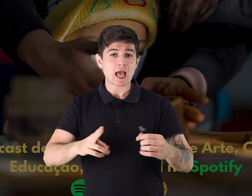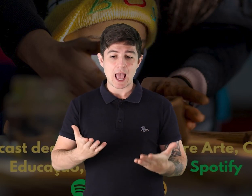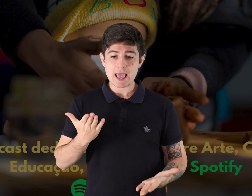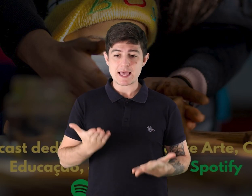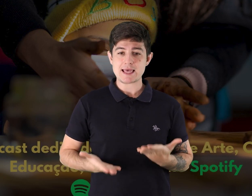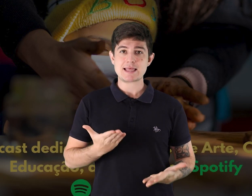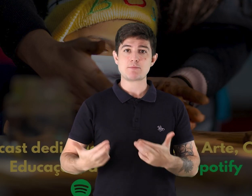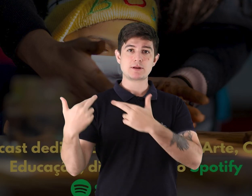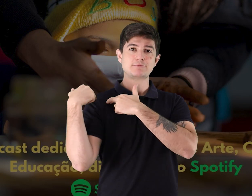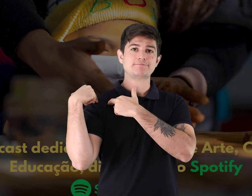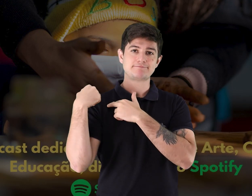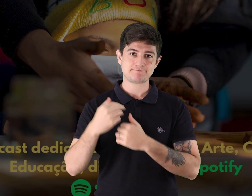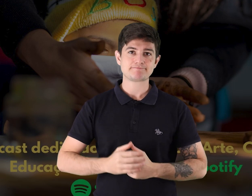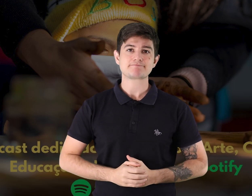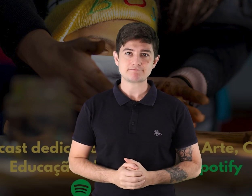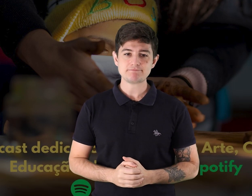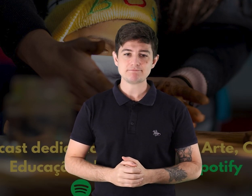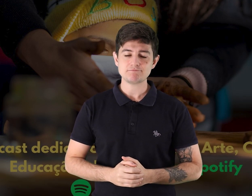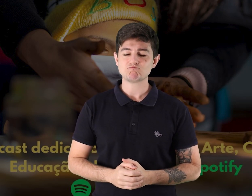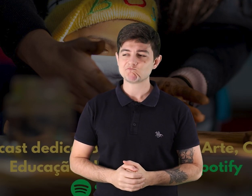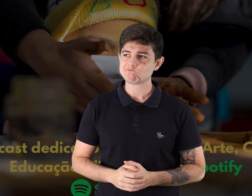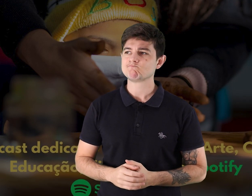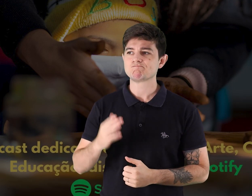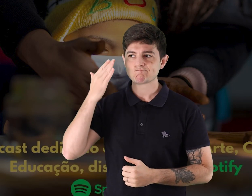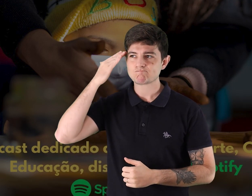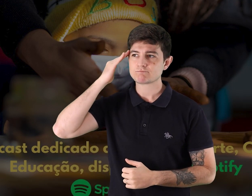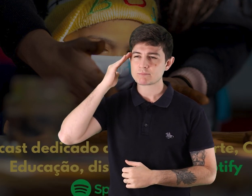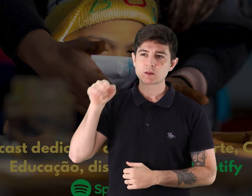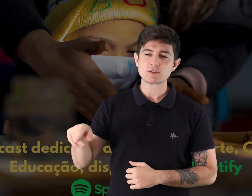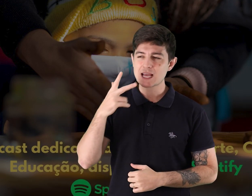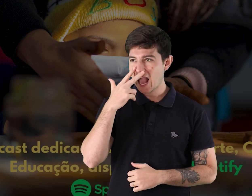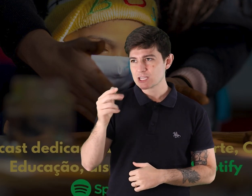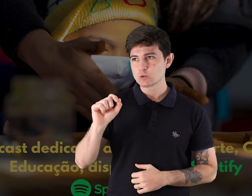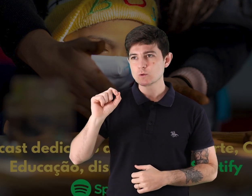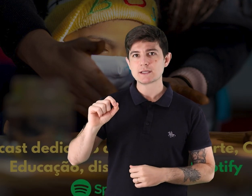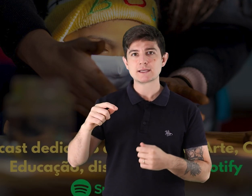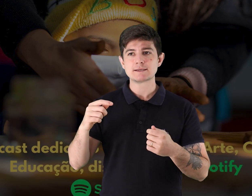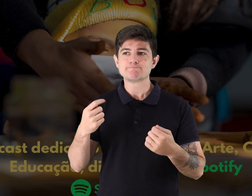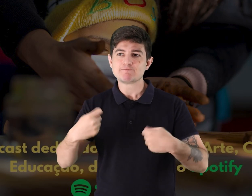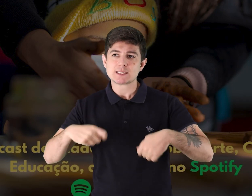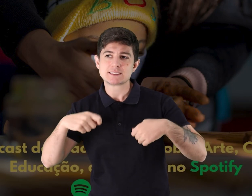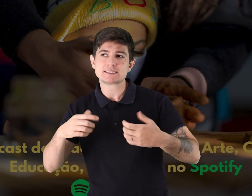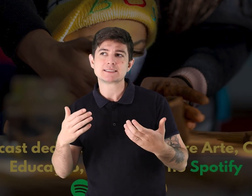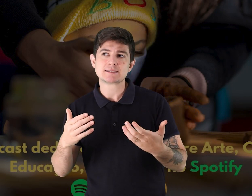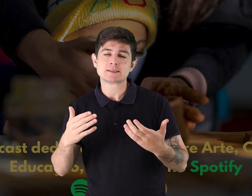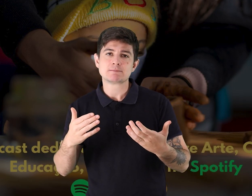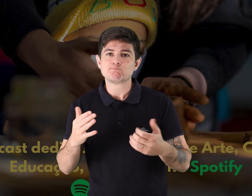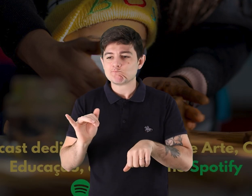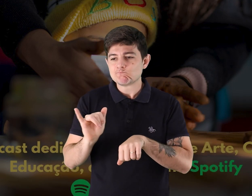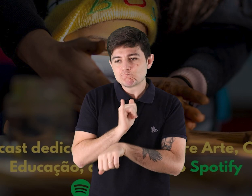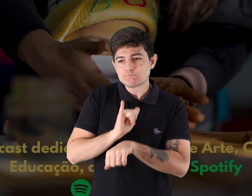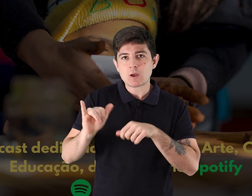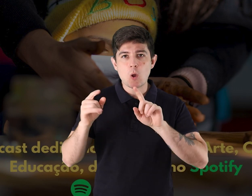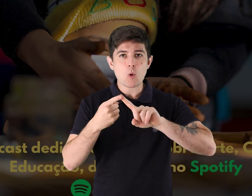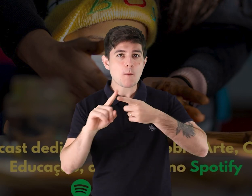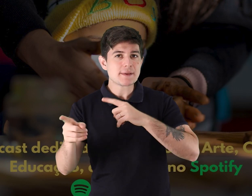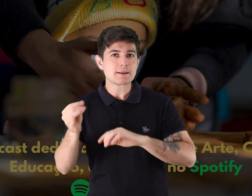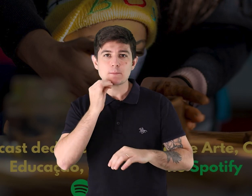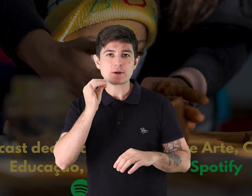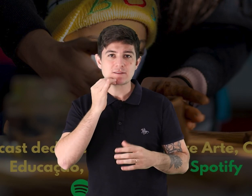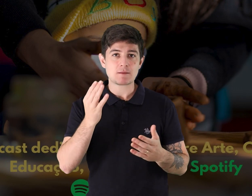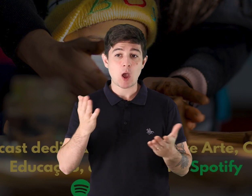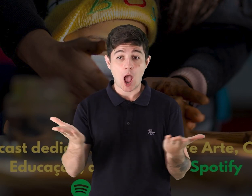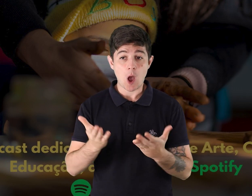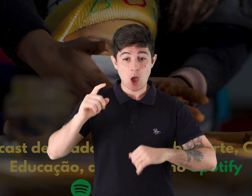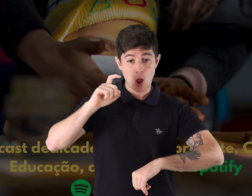que usada com equilíbrio e responsabilidade. Então, você de repente acha que o ideal seria ter alguns combinados. Por